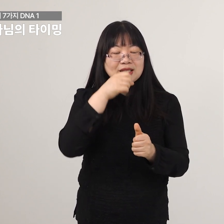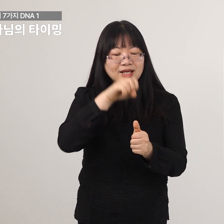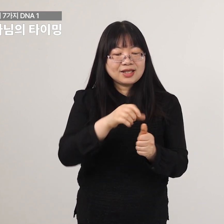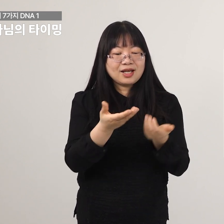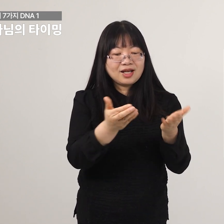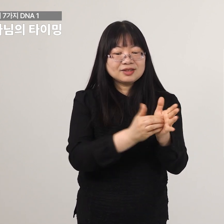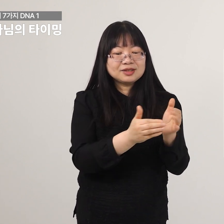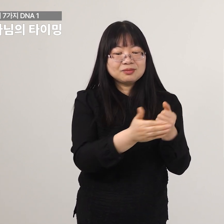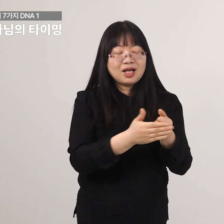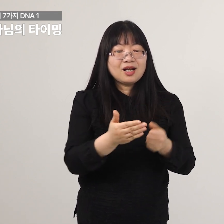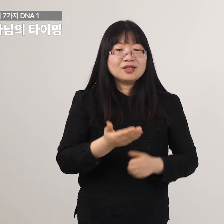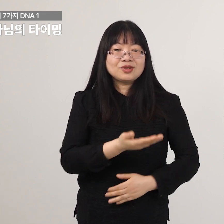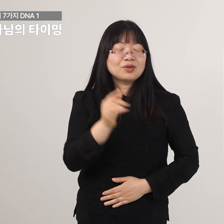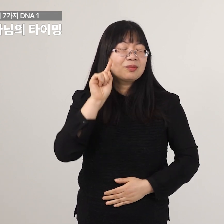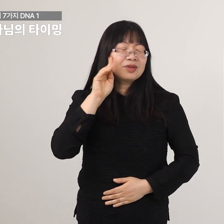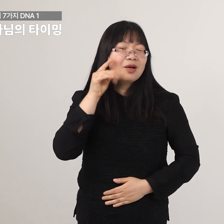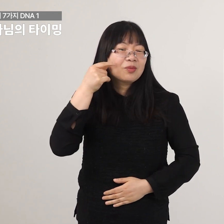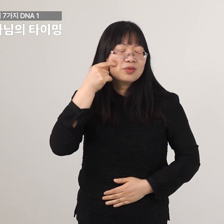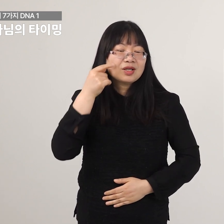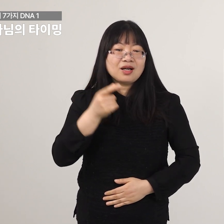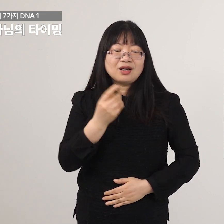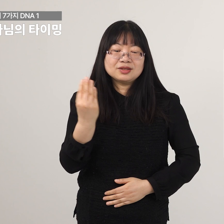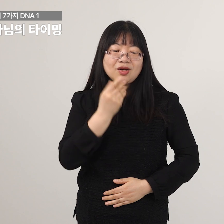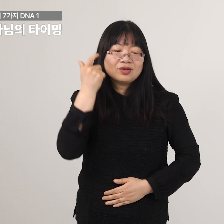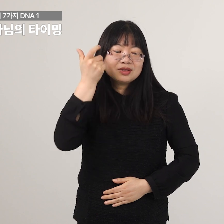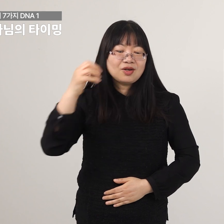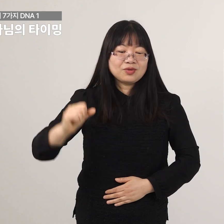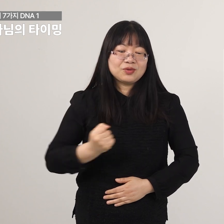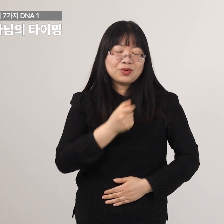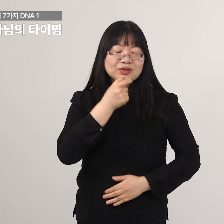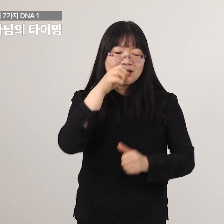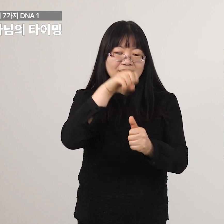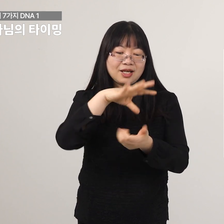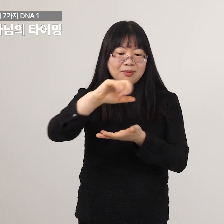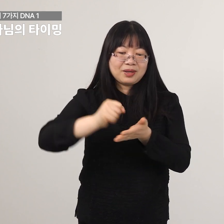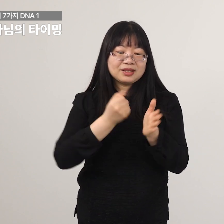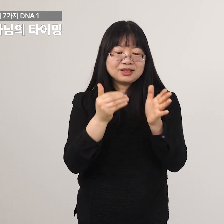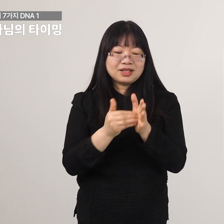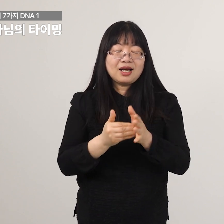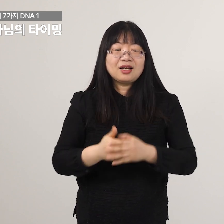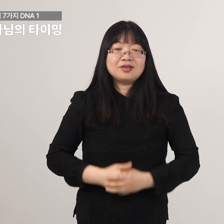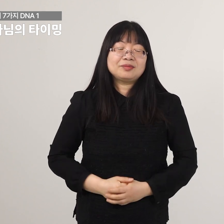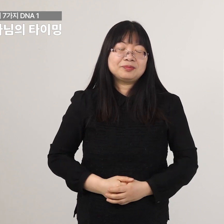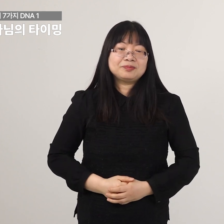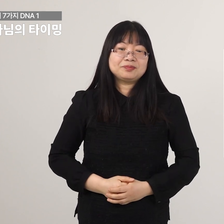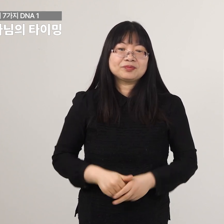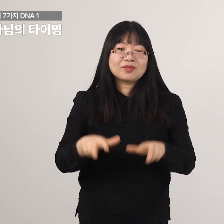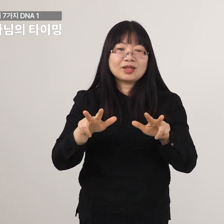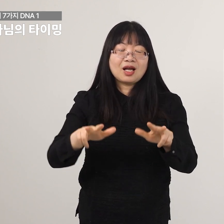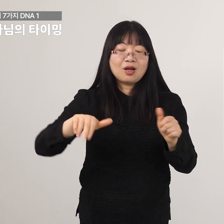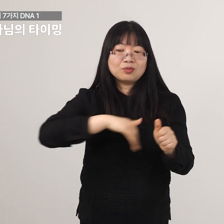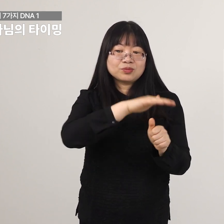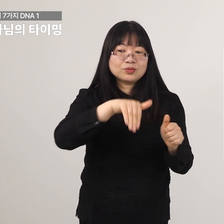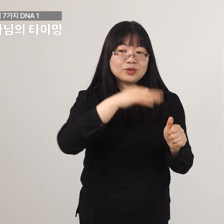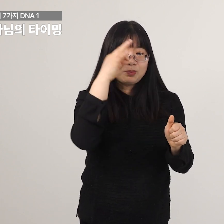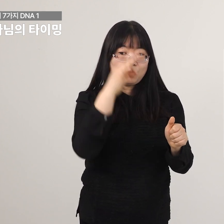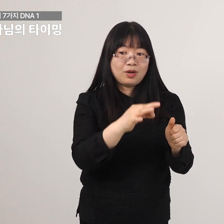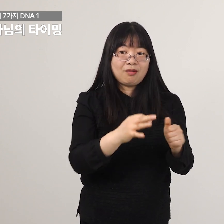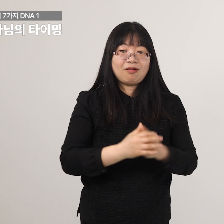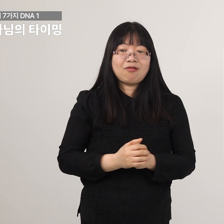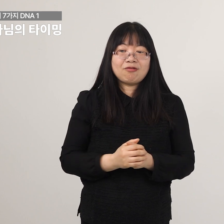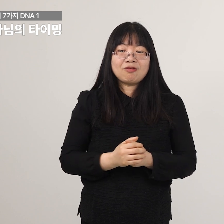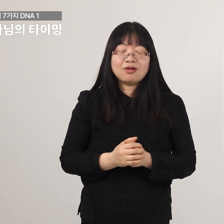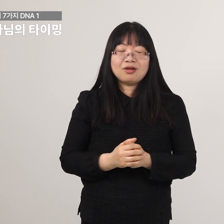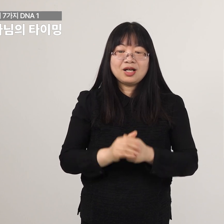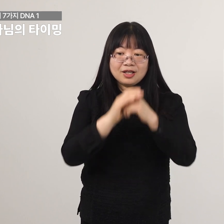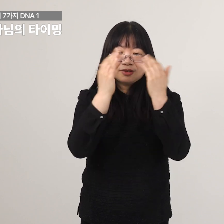베풀었으나 너희는 몇 날이 못되어 성령으로 세례를 받으라 하셨느니라. 네. 자, 이제 분위기가